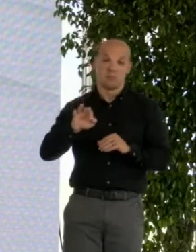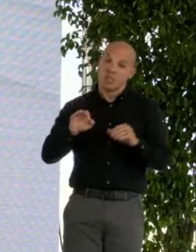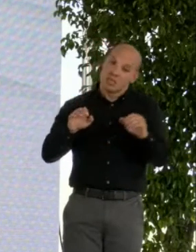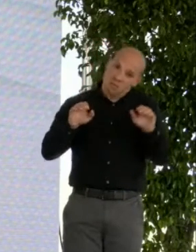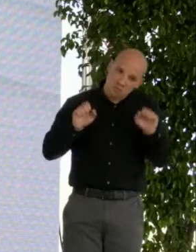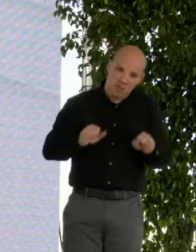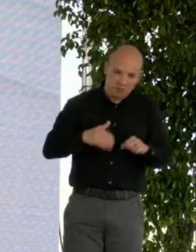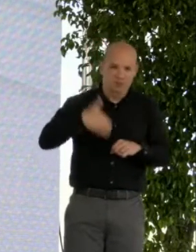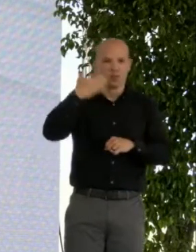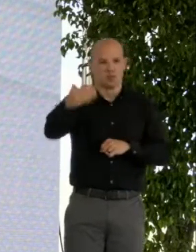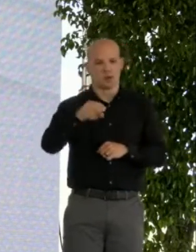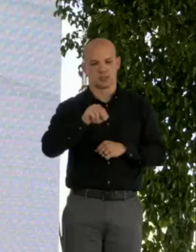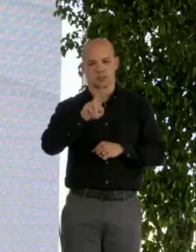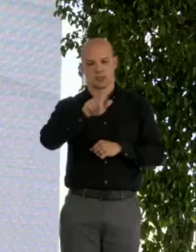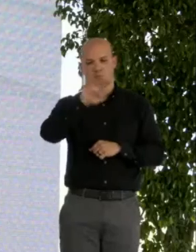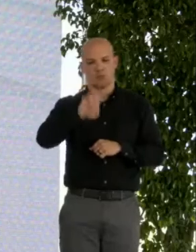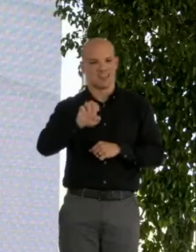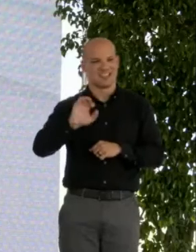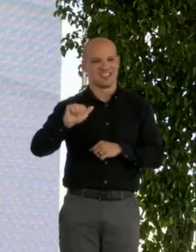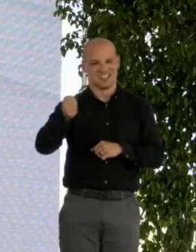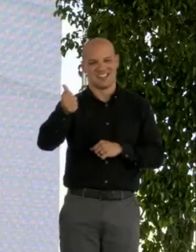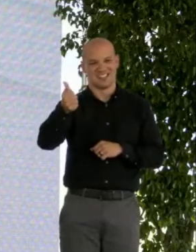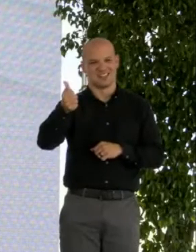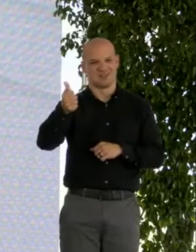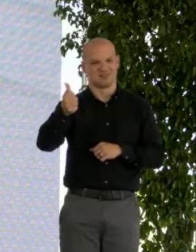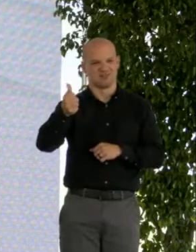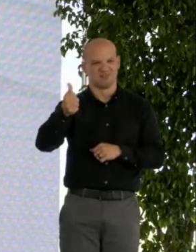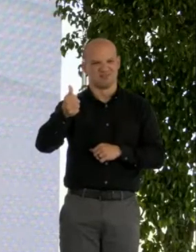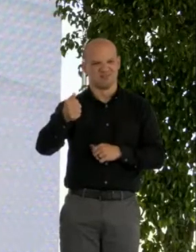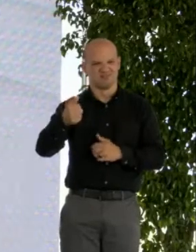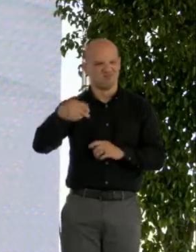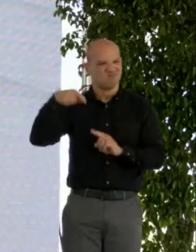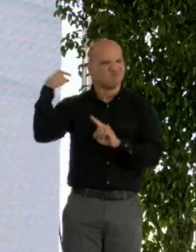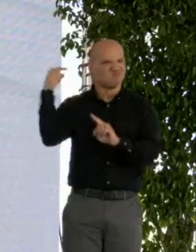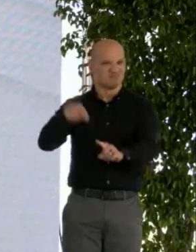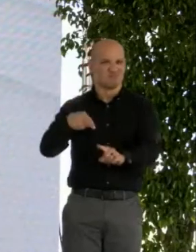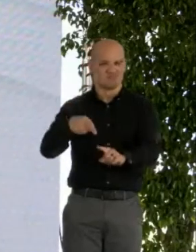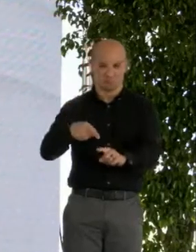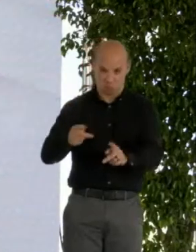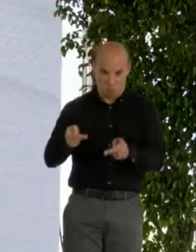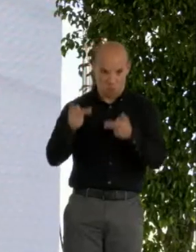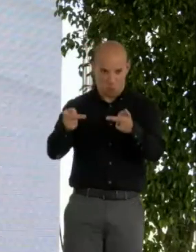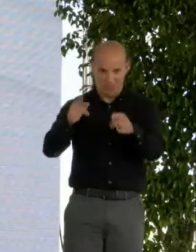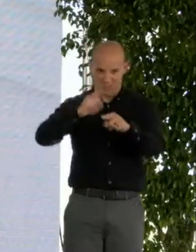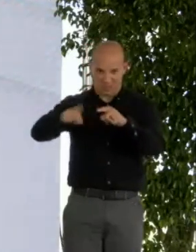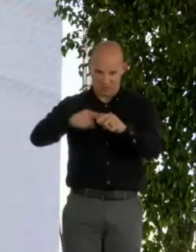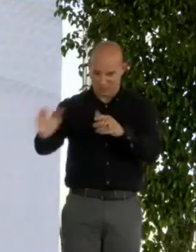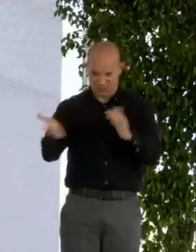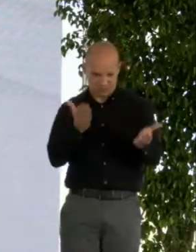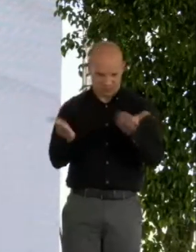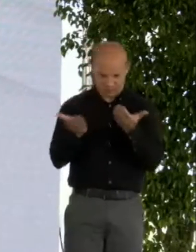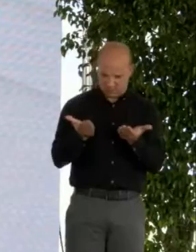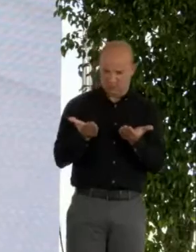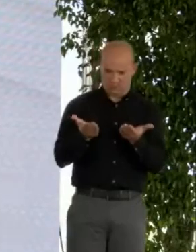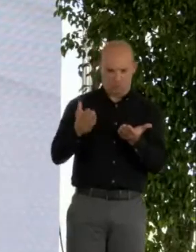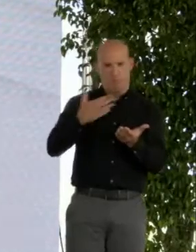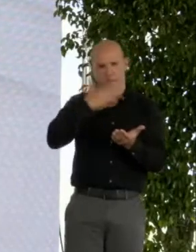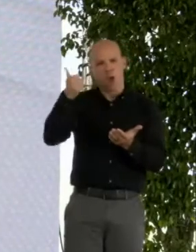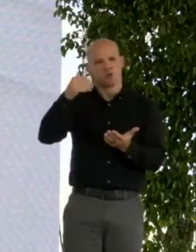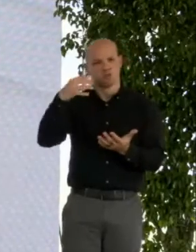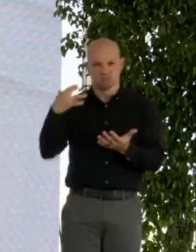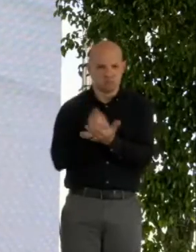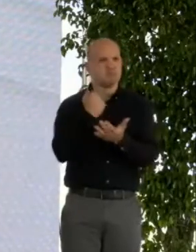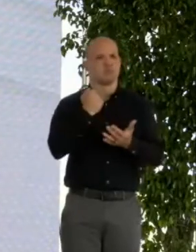Muelle 10. Buscaremos obtener la mejor propuesta para hacer crecer esta industria y hacer que